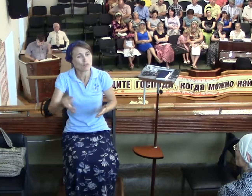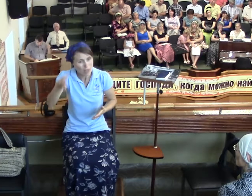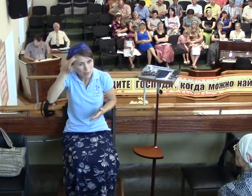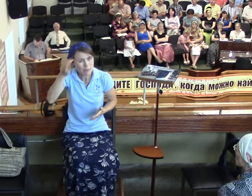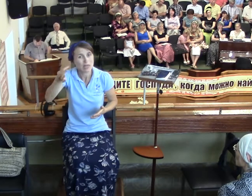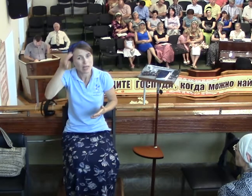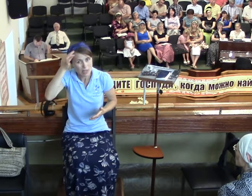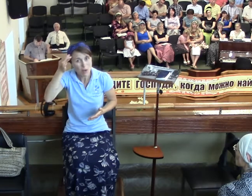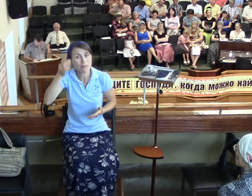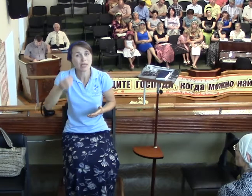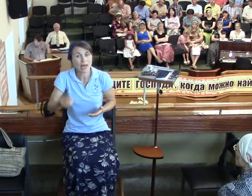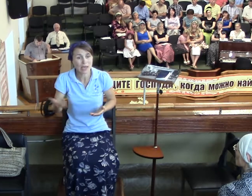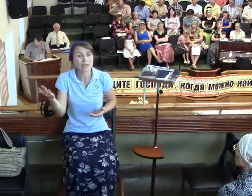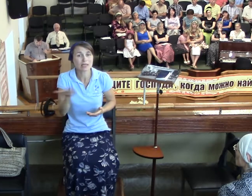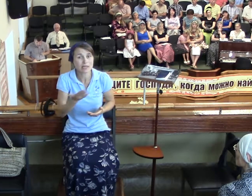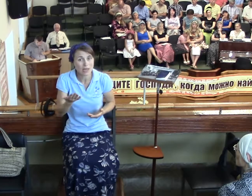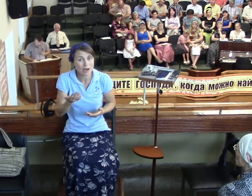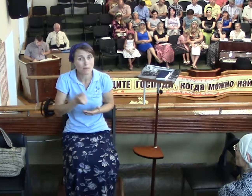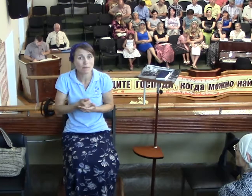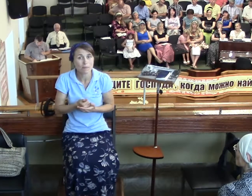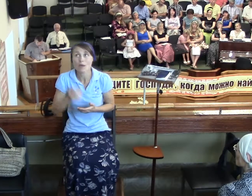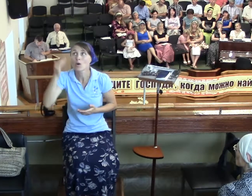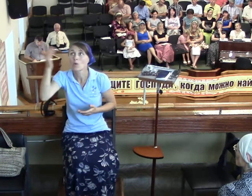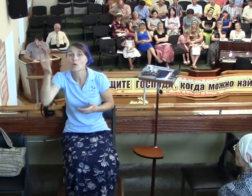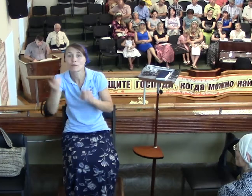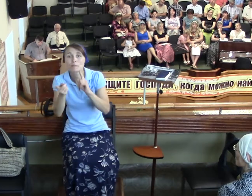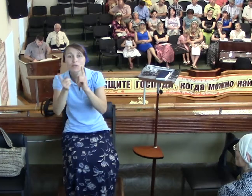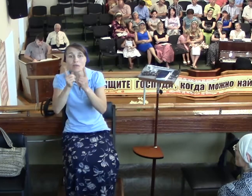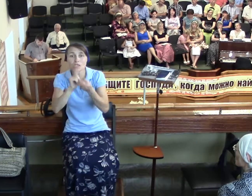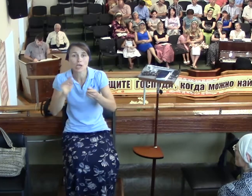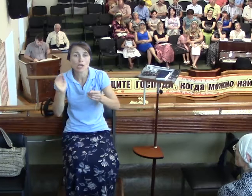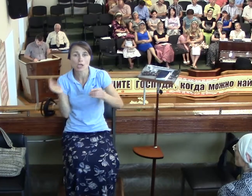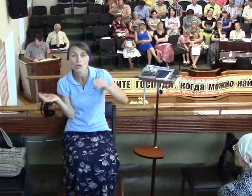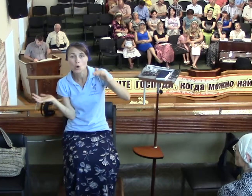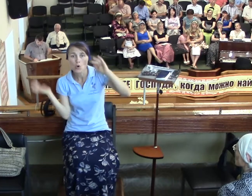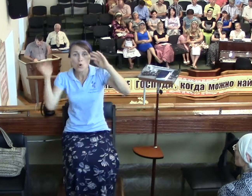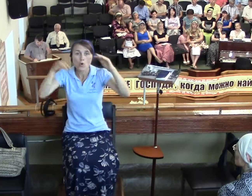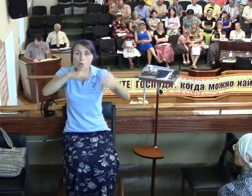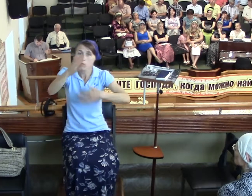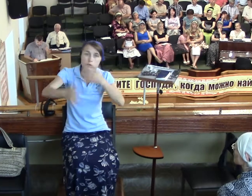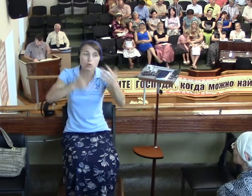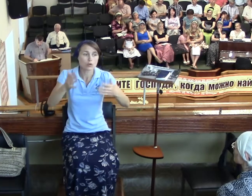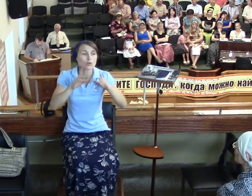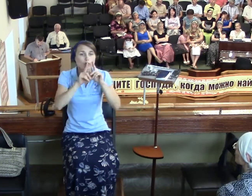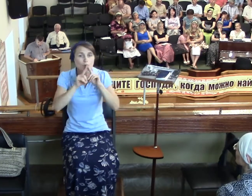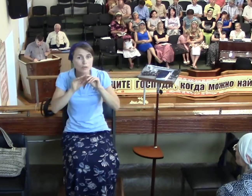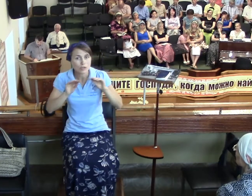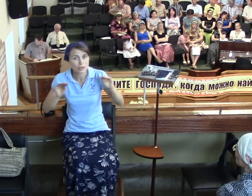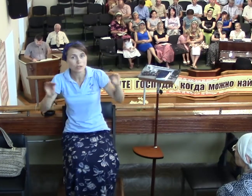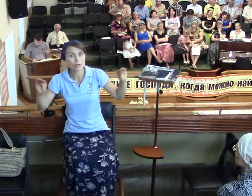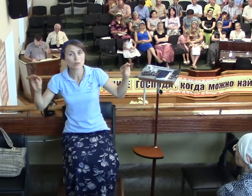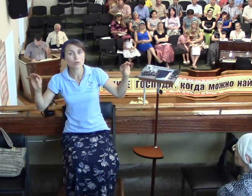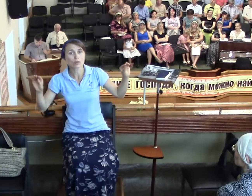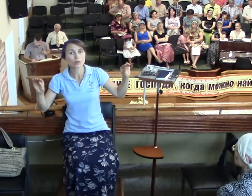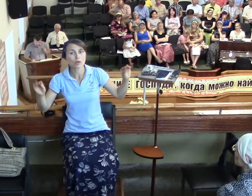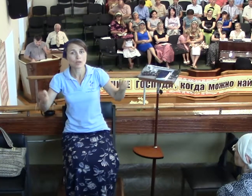нам, и веселятся, он превращает бурю в тишину, и волны умолкают, и веселятся, что они утихли,